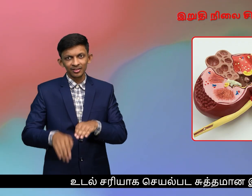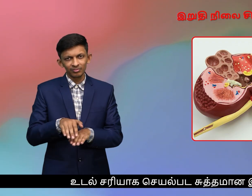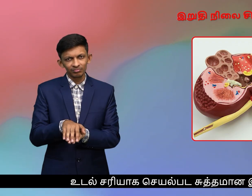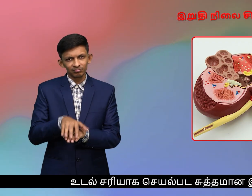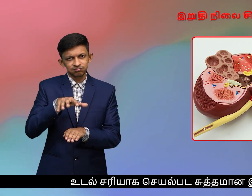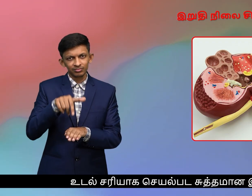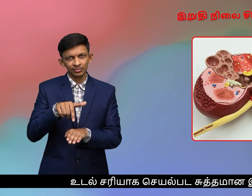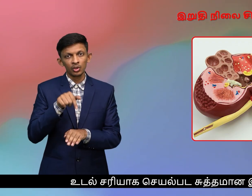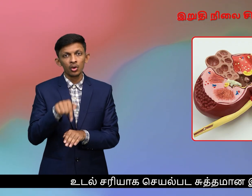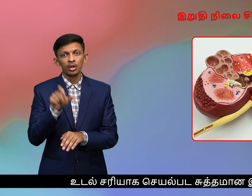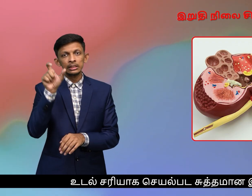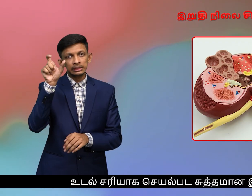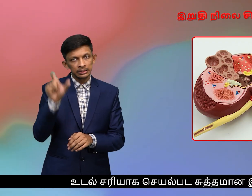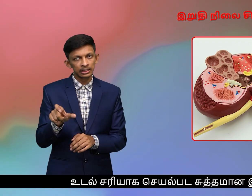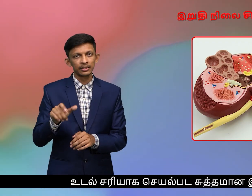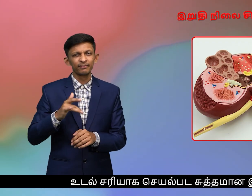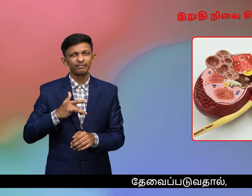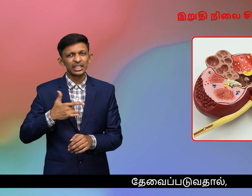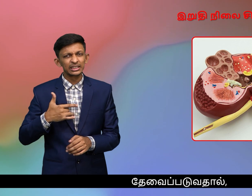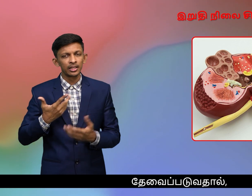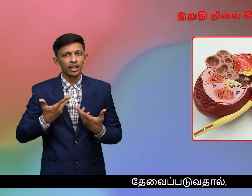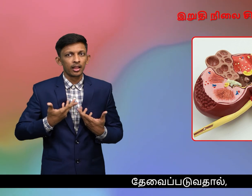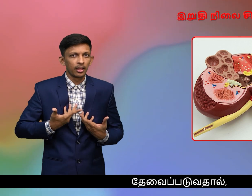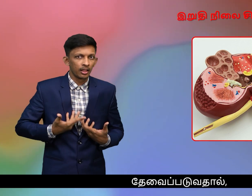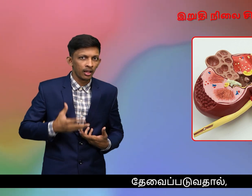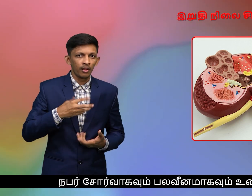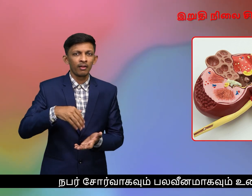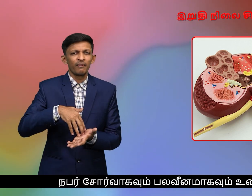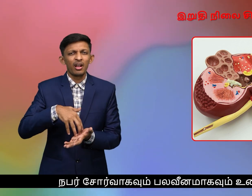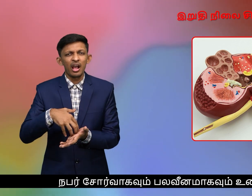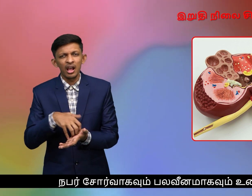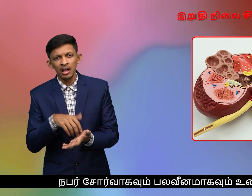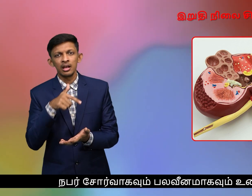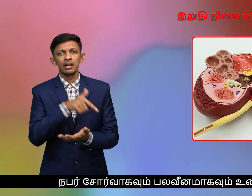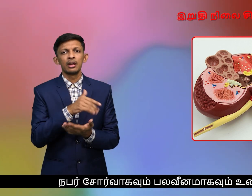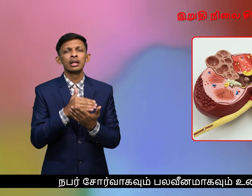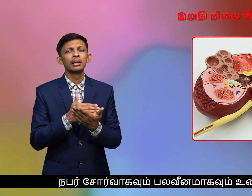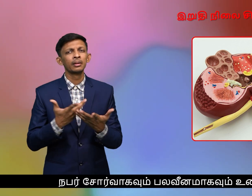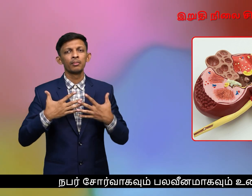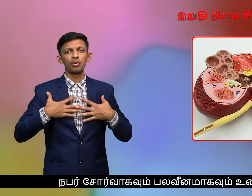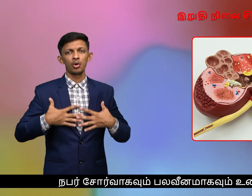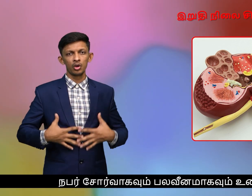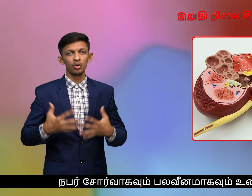உடல் சரியாக செயல்பட சுத்தமான இரத்தம் தேவைப்படுவதால் நபர் சோர்வாகவும் பலவீனமாகவும்